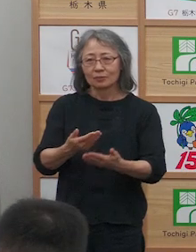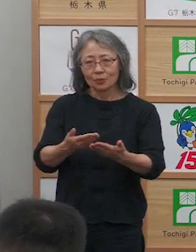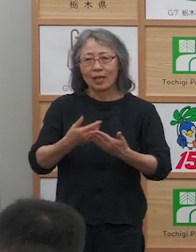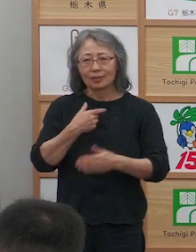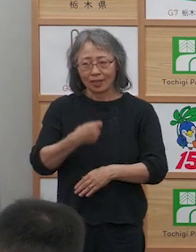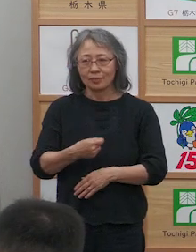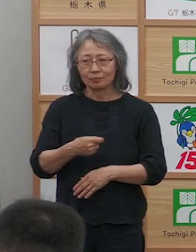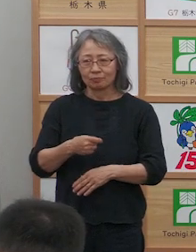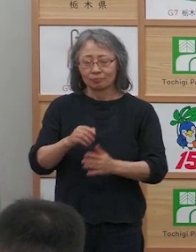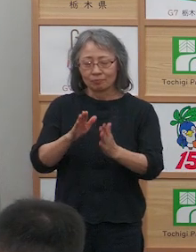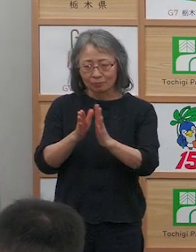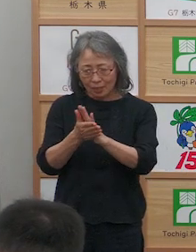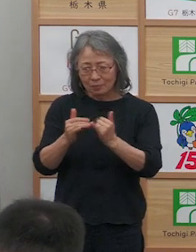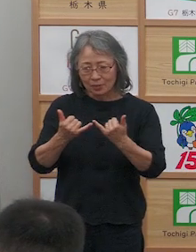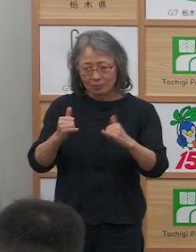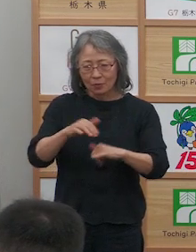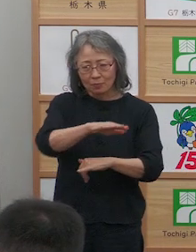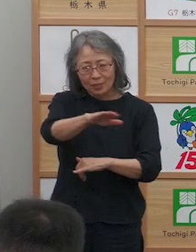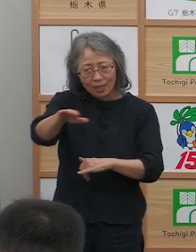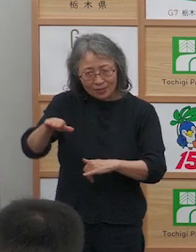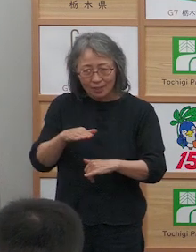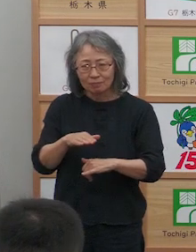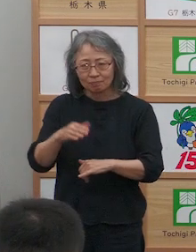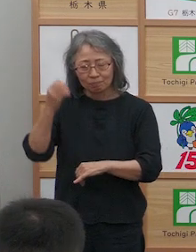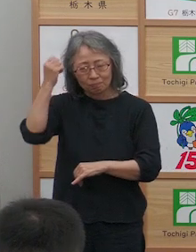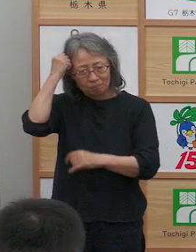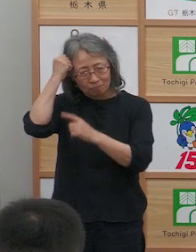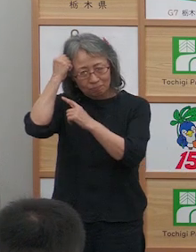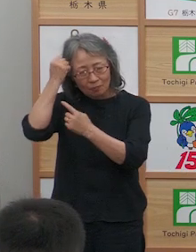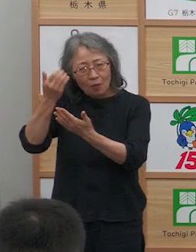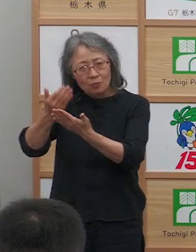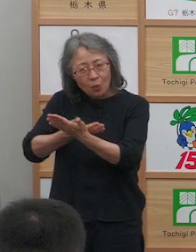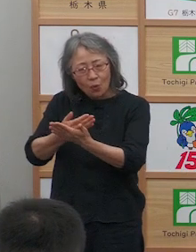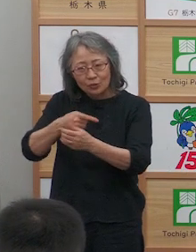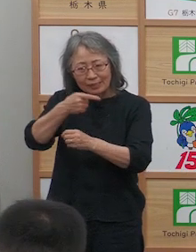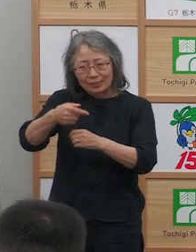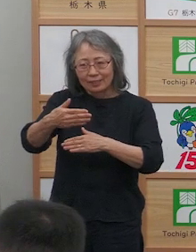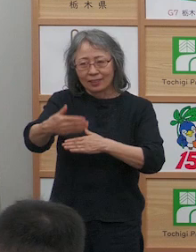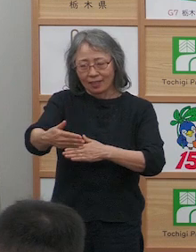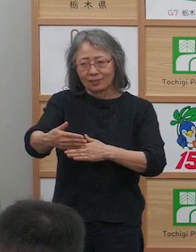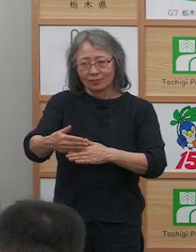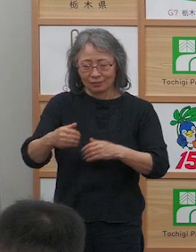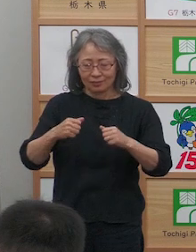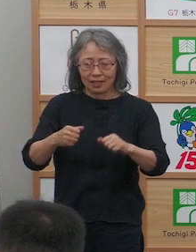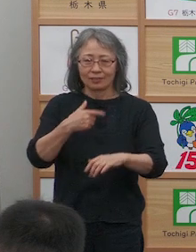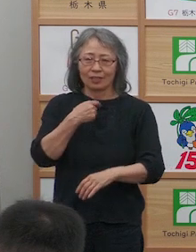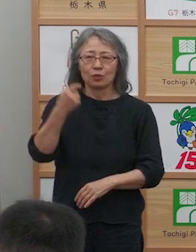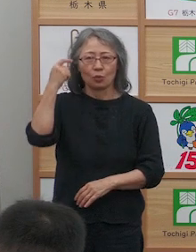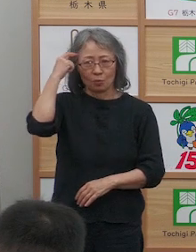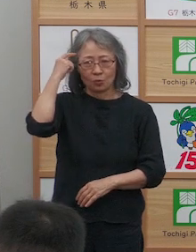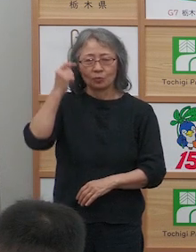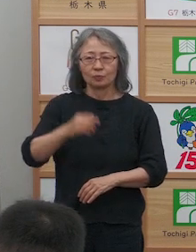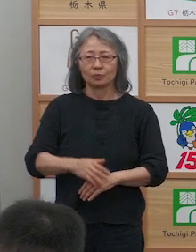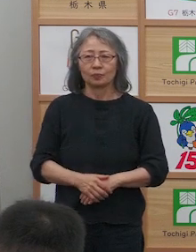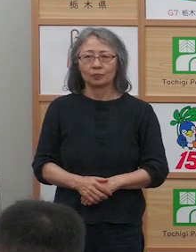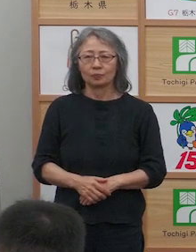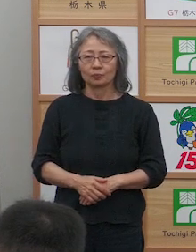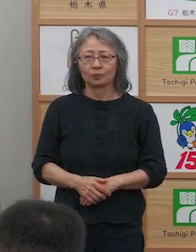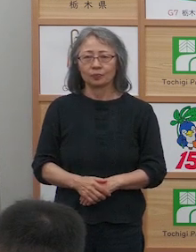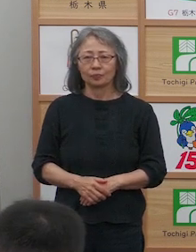くの県民の皆様の記憶に残る一年にしてまいりたいと思います。